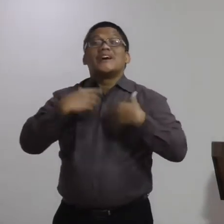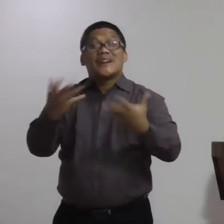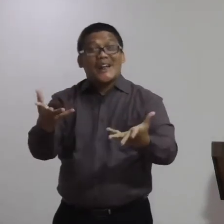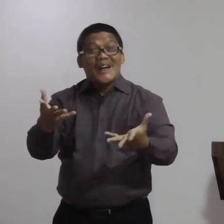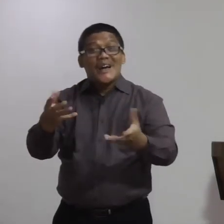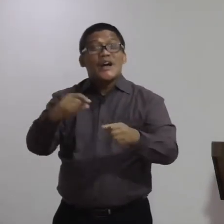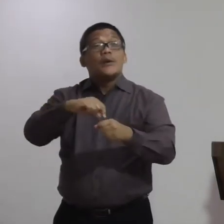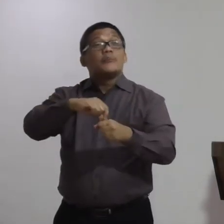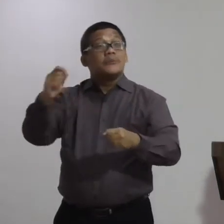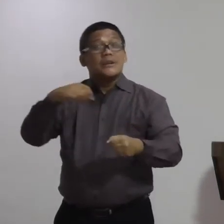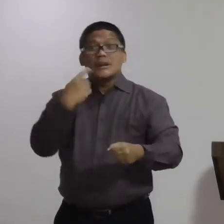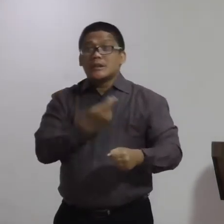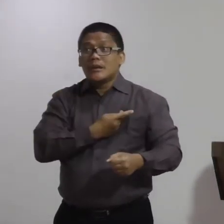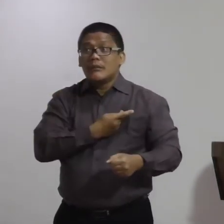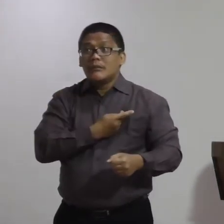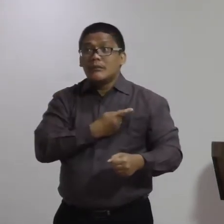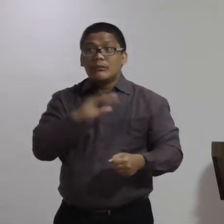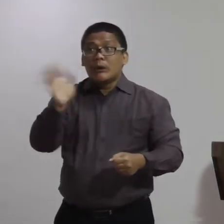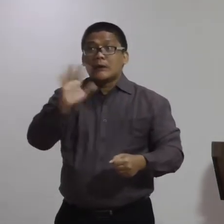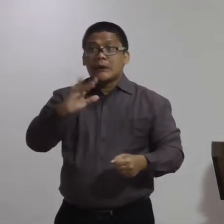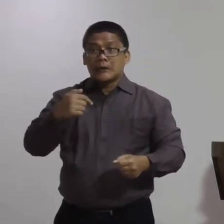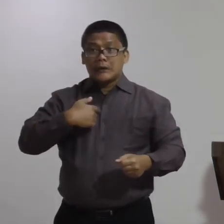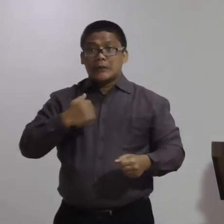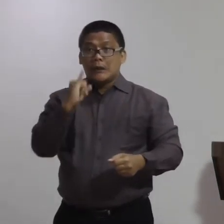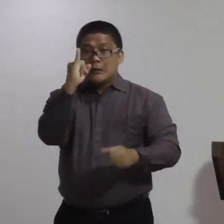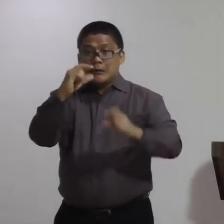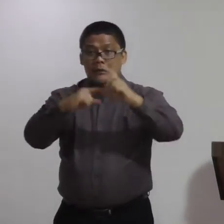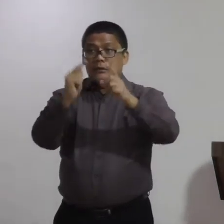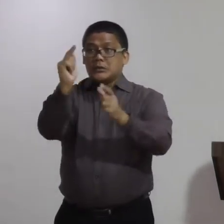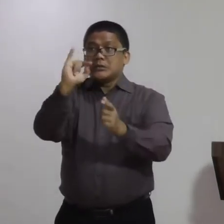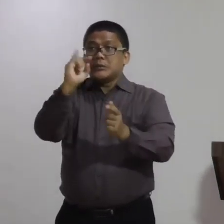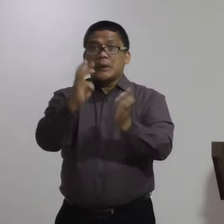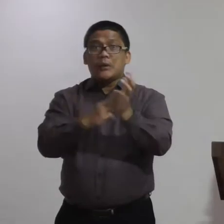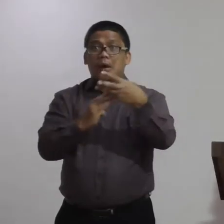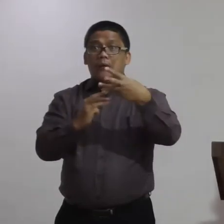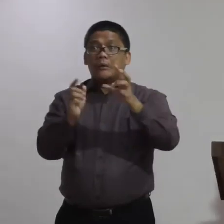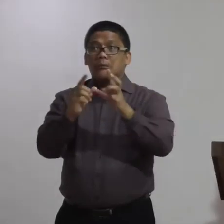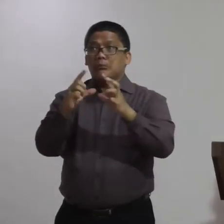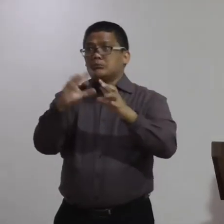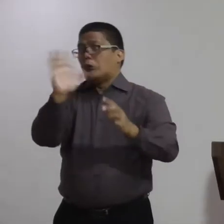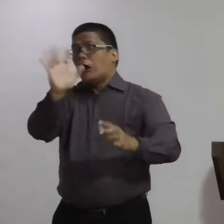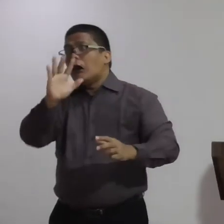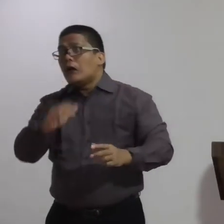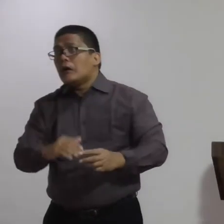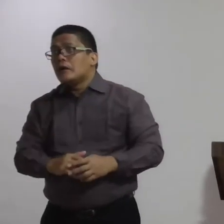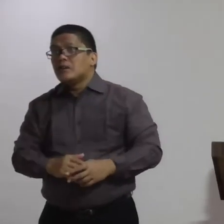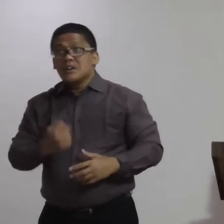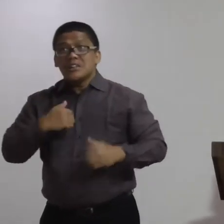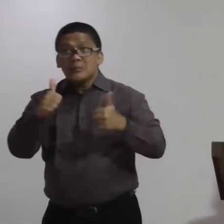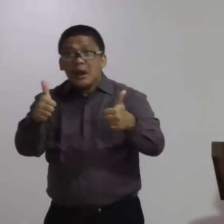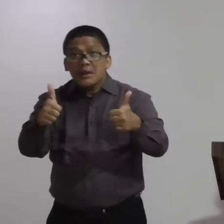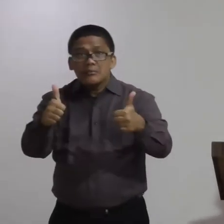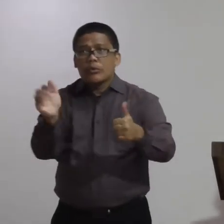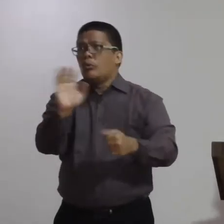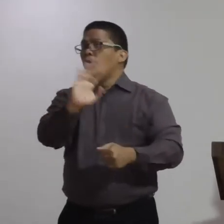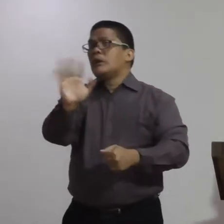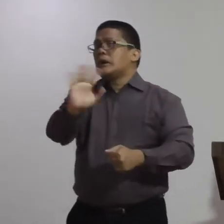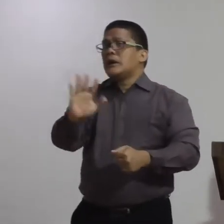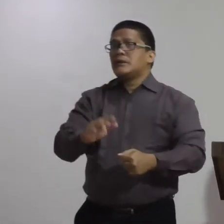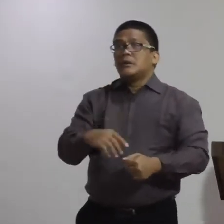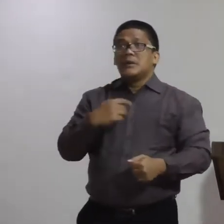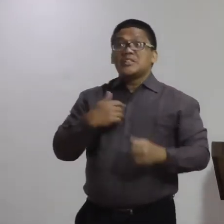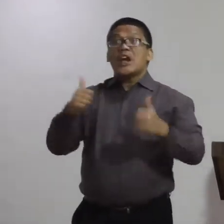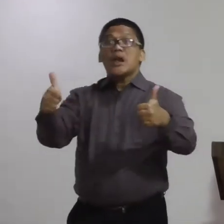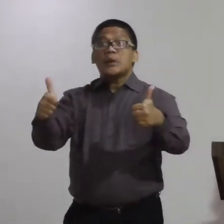karena apa-apa, bukan karena kita sudah menyokongkan, bukan karena kebaikan kita, ya, bukan karena